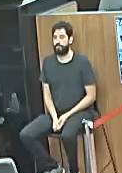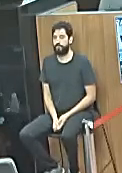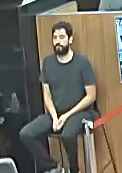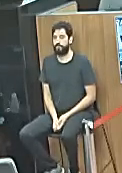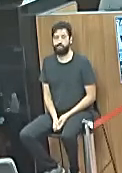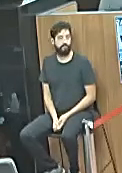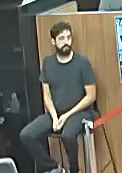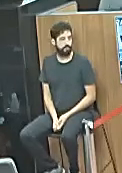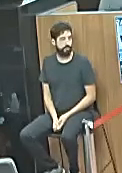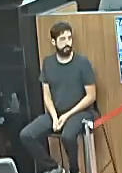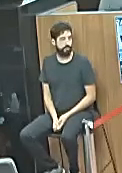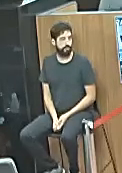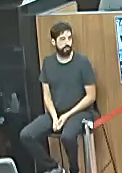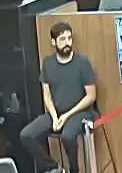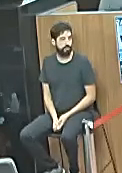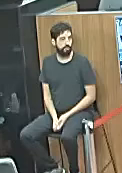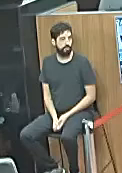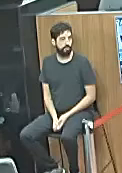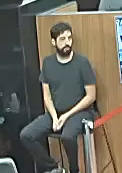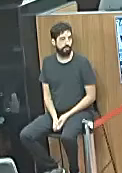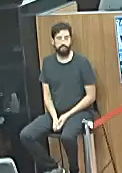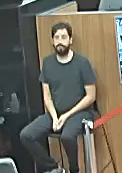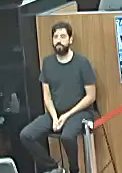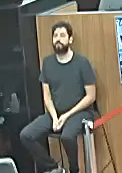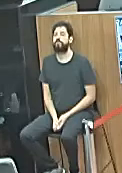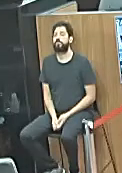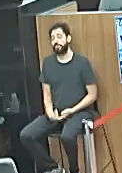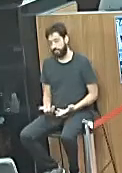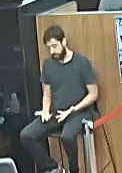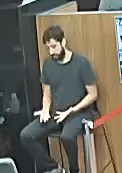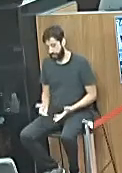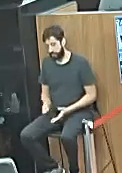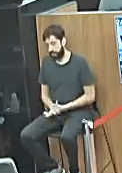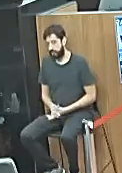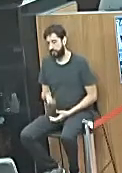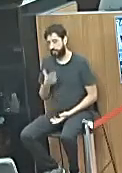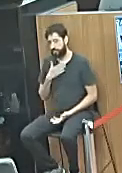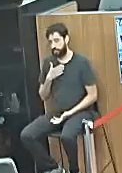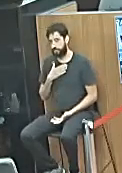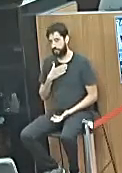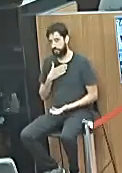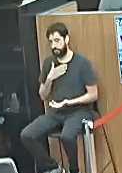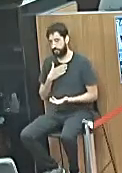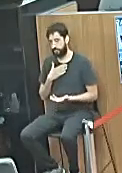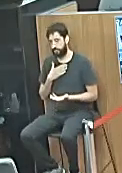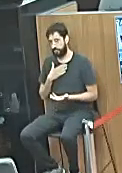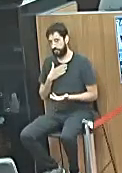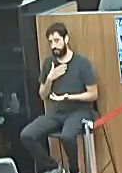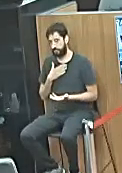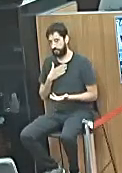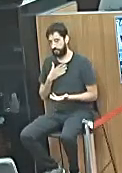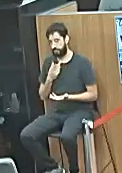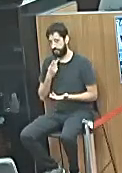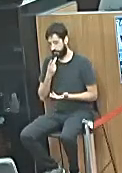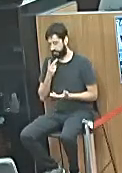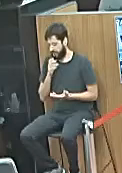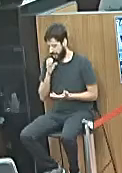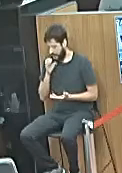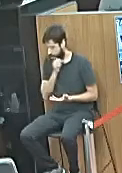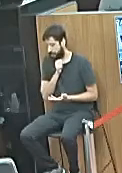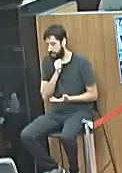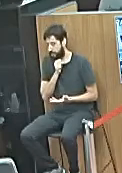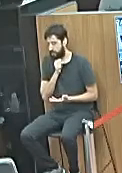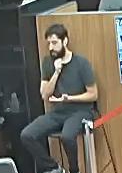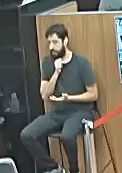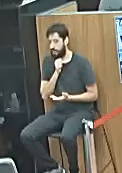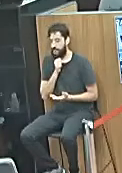danielle daniela desculpe bom eu vou ser o mais rápido possível